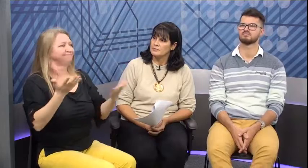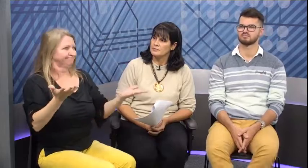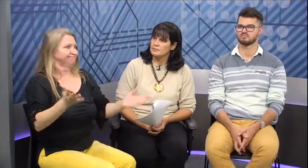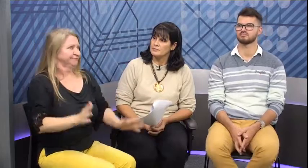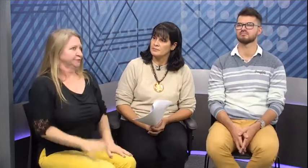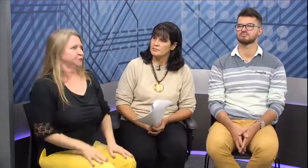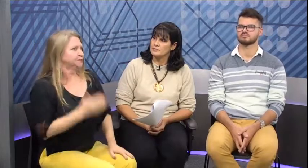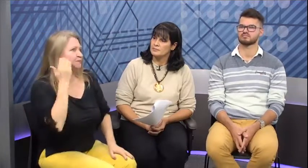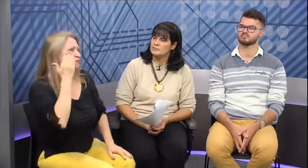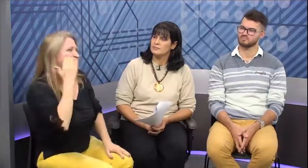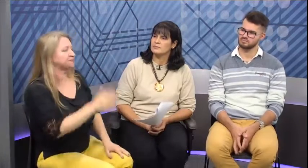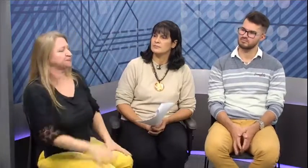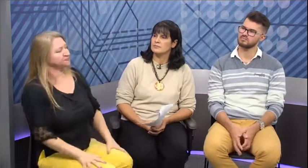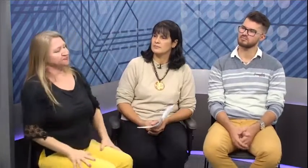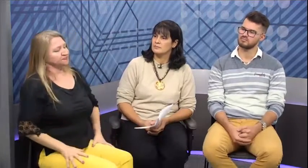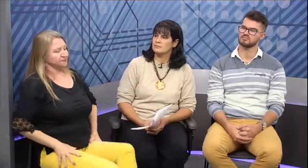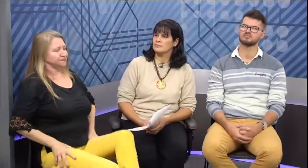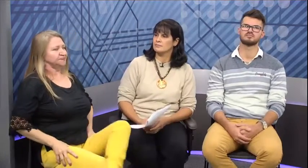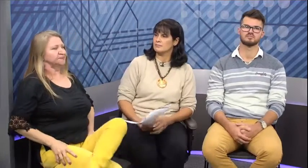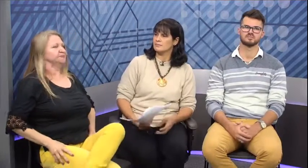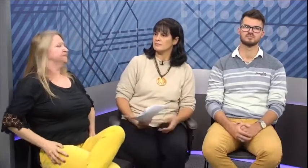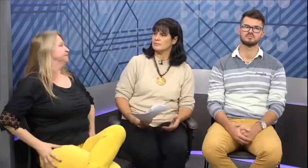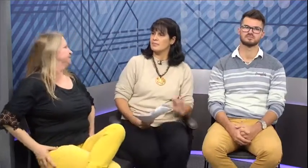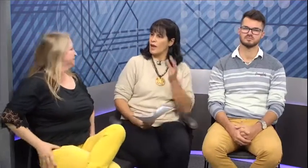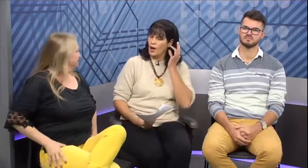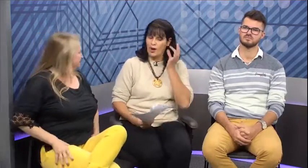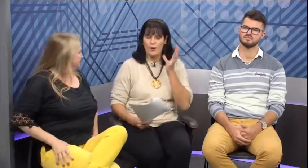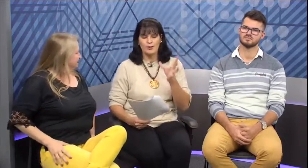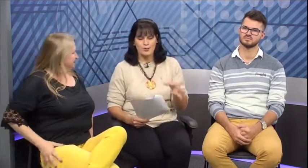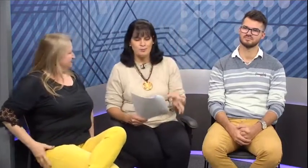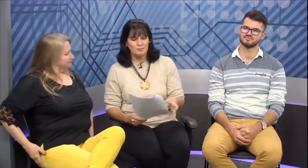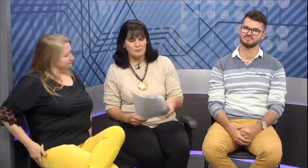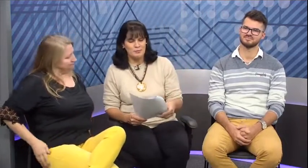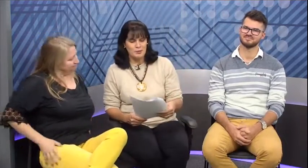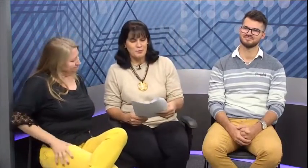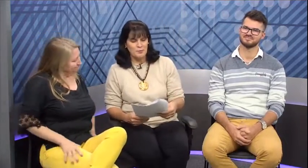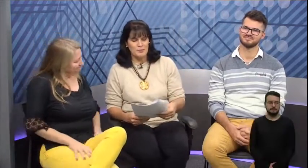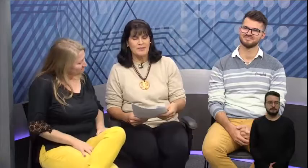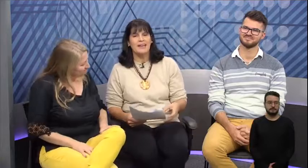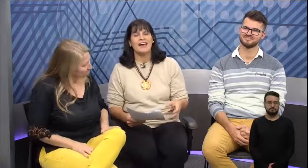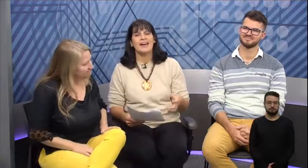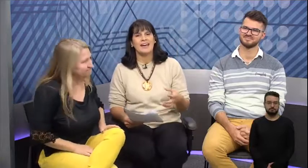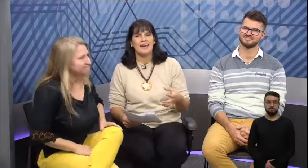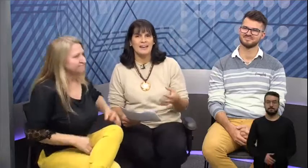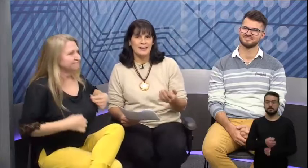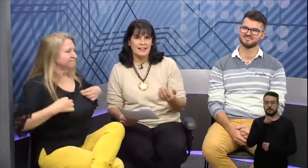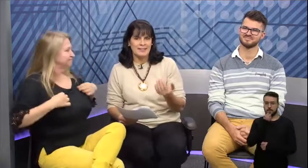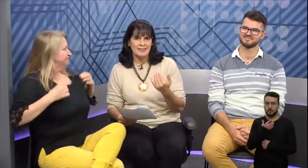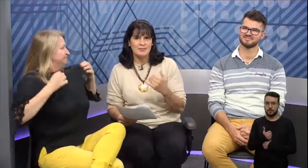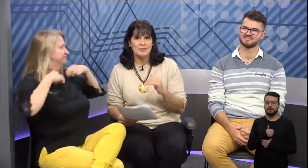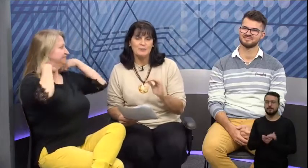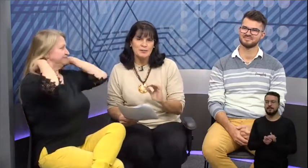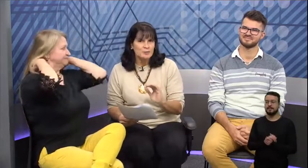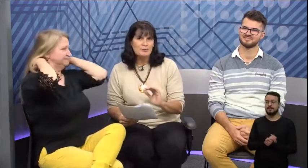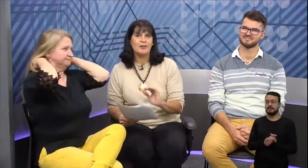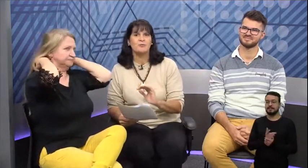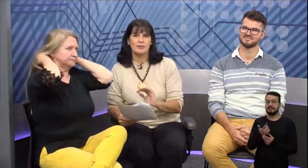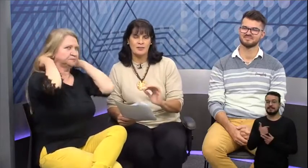né? É claro que o aluno vai se apropriar da língua portuguesa. Ótimo, muito bom. Eu estou segurando para falar um pouquinho da